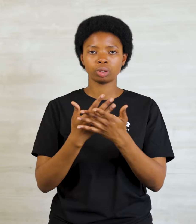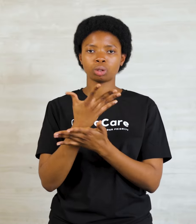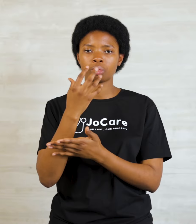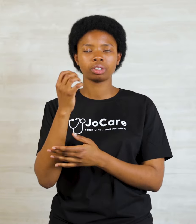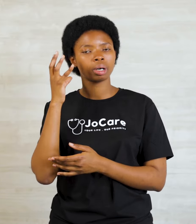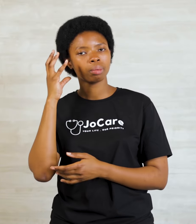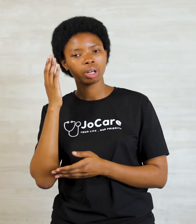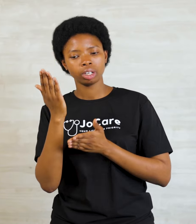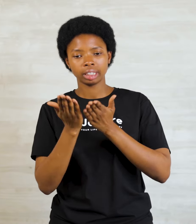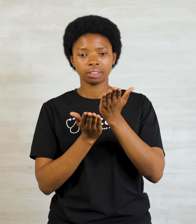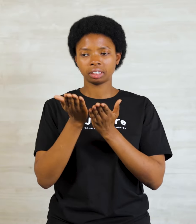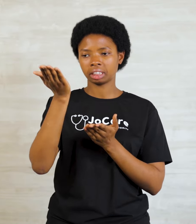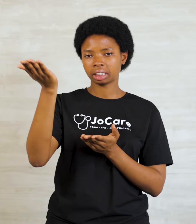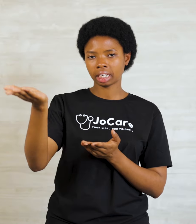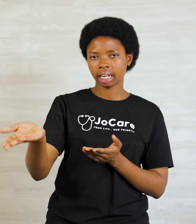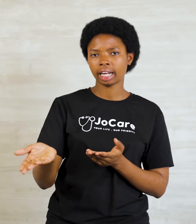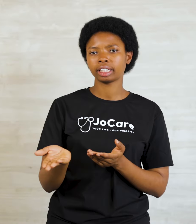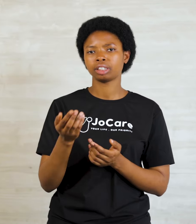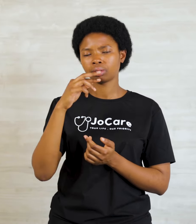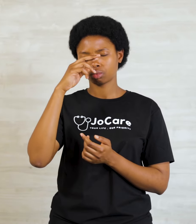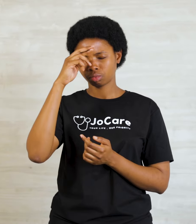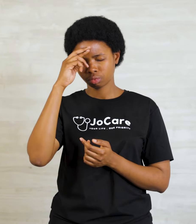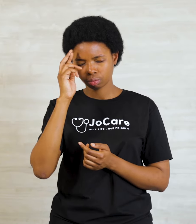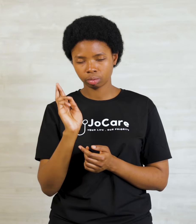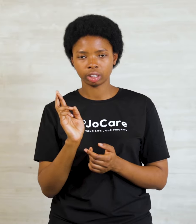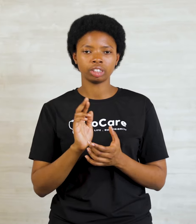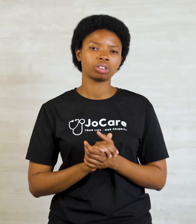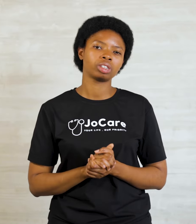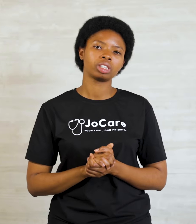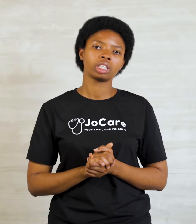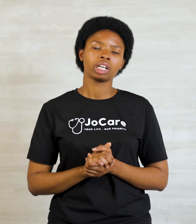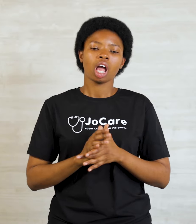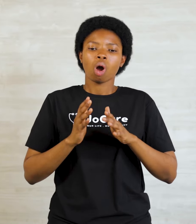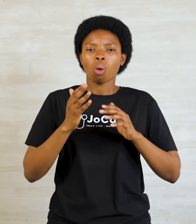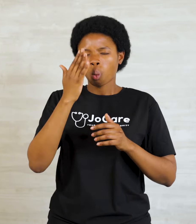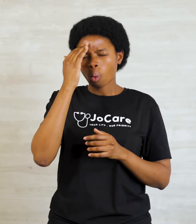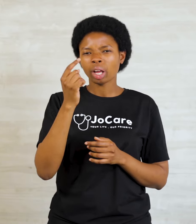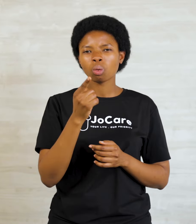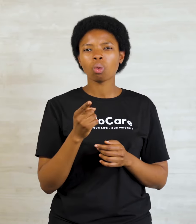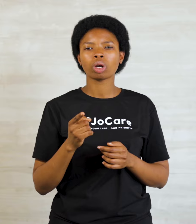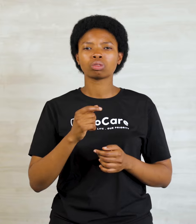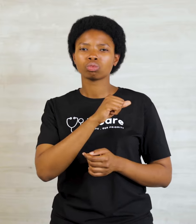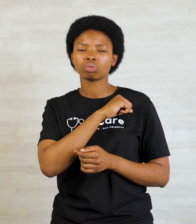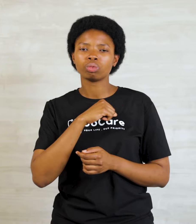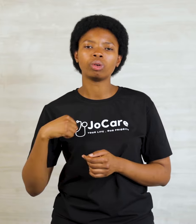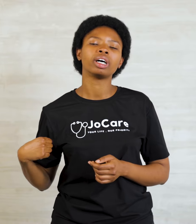serivisi ziriho birazwi kandi ziriho kubwa impamvu ziranakoreshwa wowe kuki wakanga kuzikoresha ngo kubera isoni